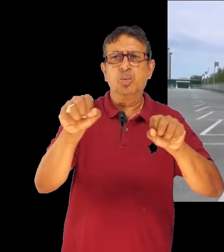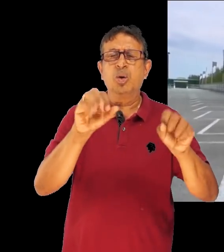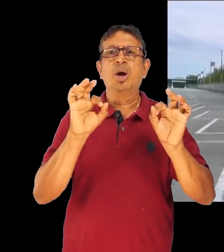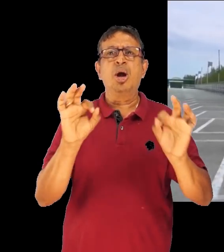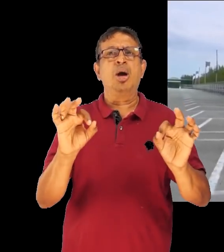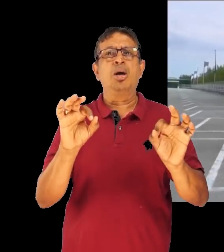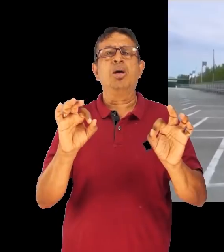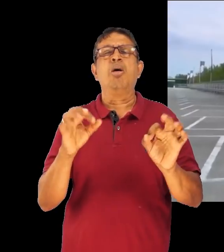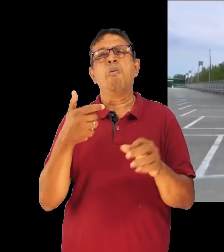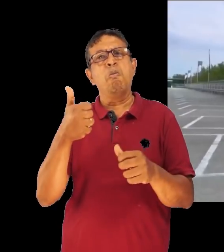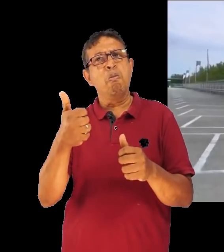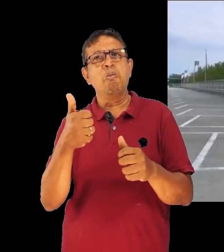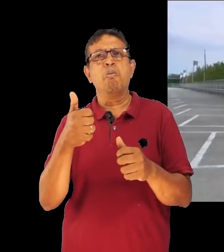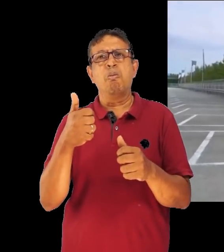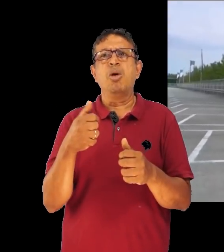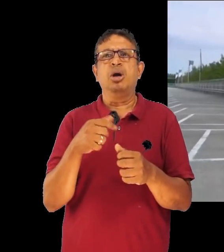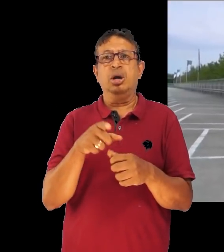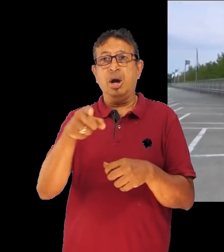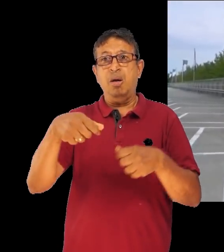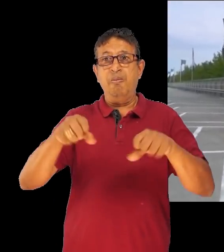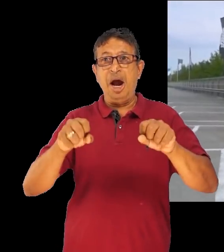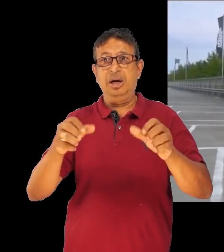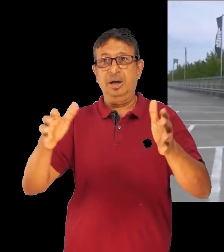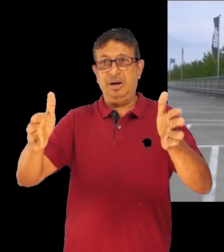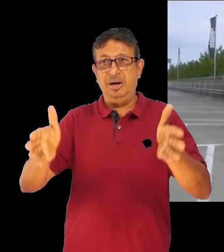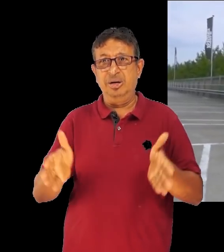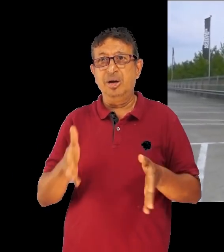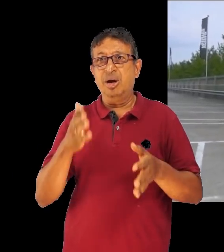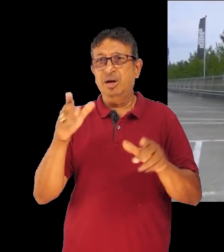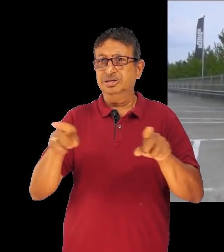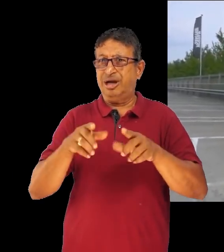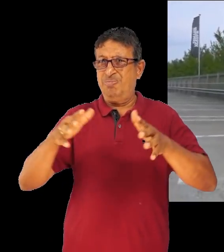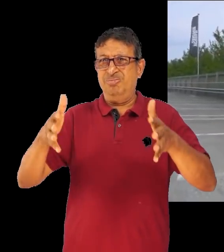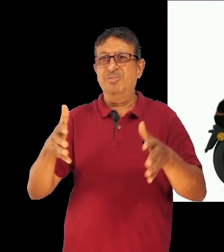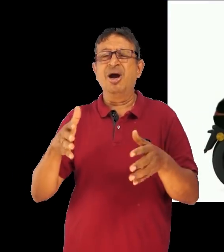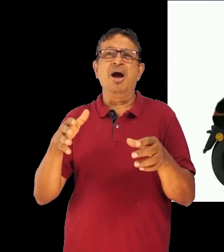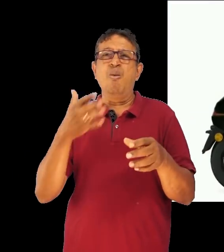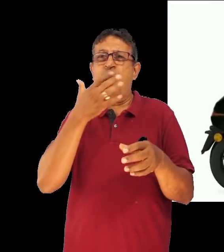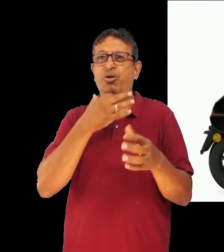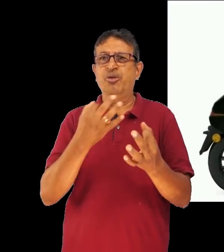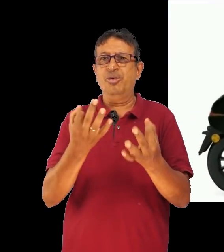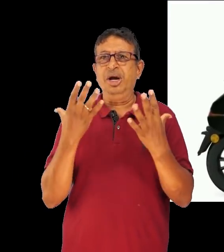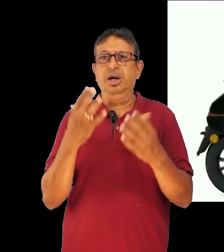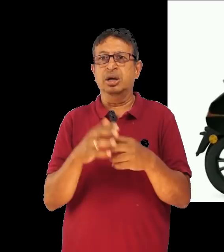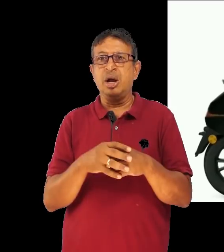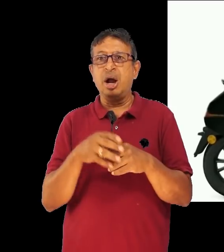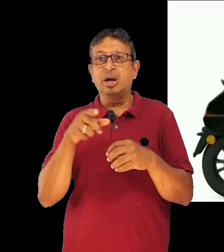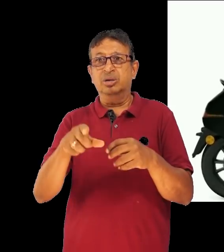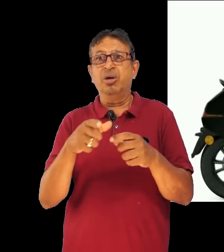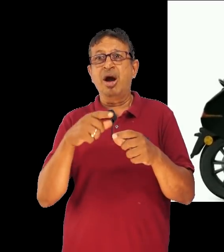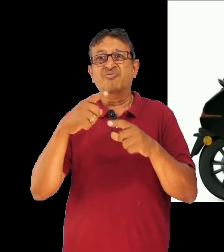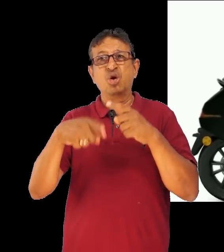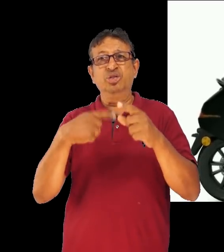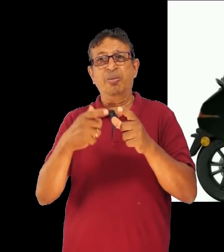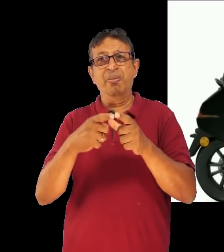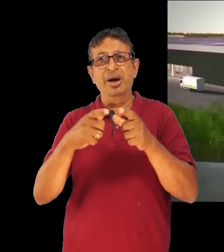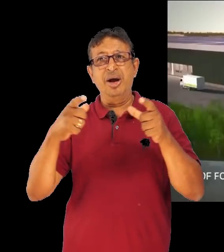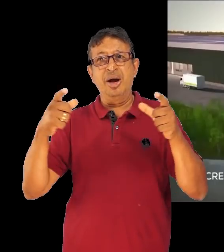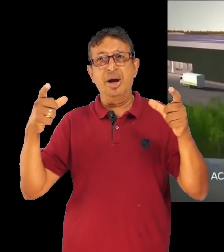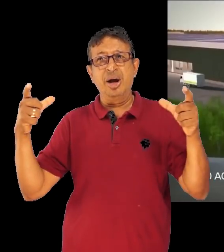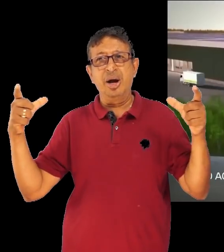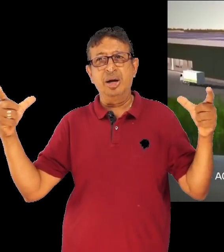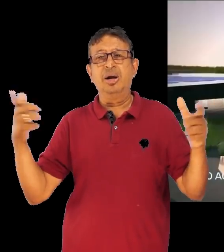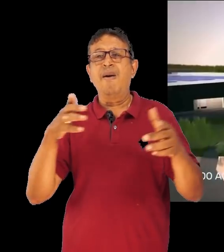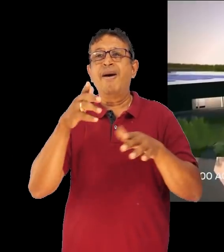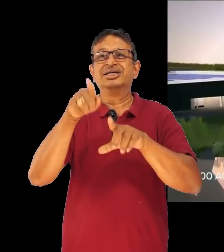जो हमारी नॉर्मल बजट कार्स होती है तो वही दे पाती है लगभग। इसके अलावा चेरी ऑन द टॉप तो ये है, ये स्वैपेबल बैटरी ऑप्शन के साथ आएगी,